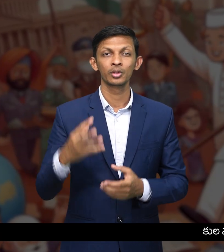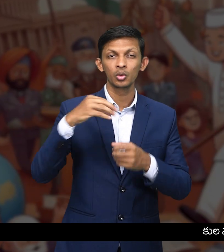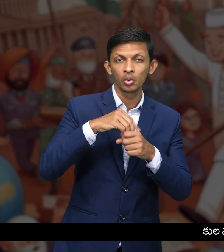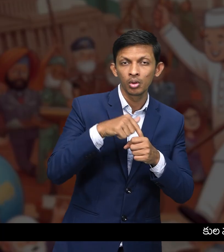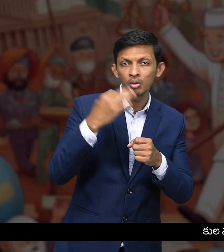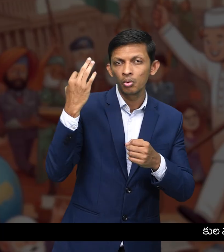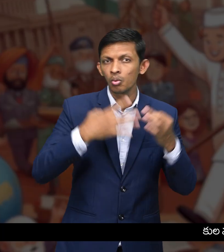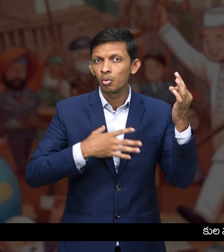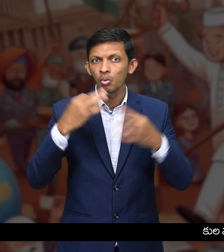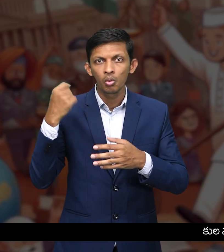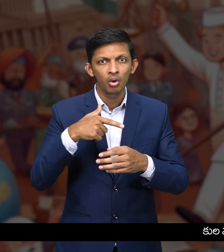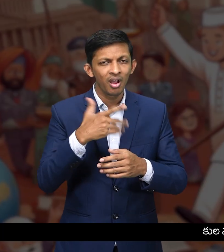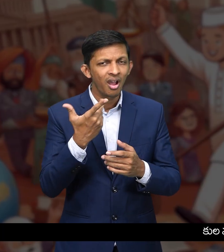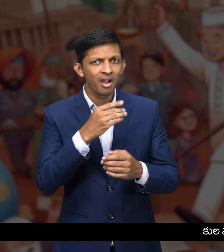కుల వ్యవస్థ ఎలా పనిచేస్తుందో,